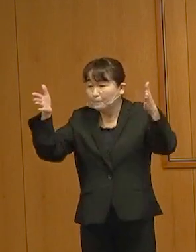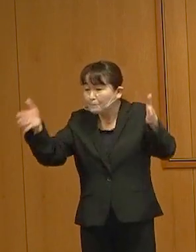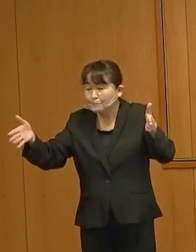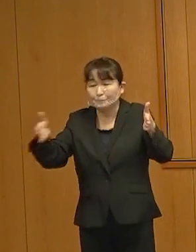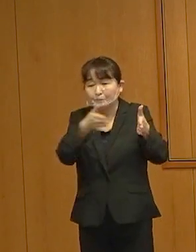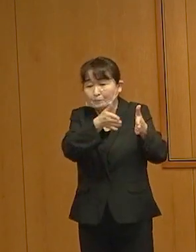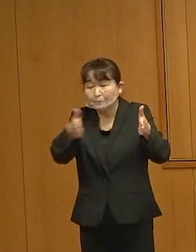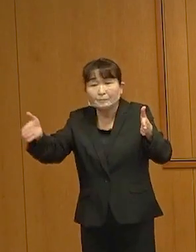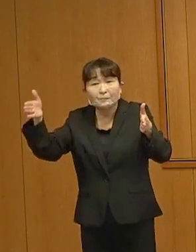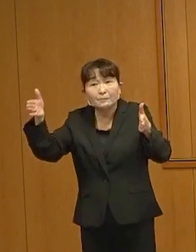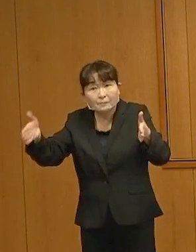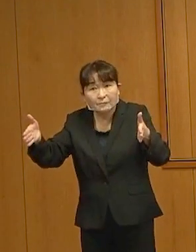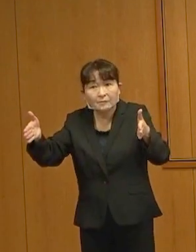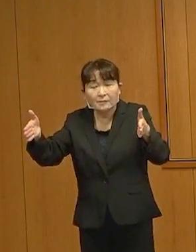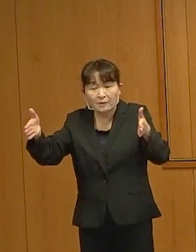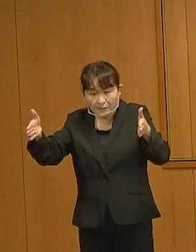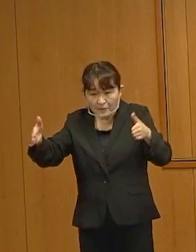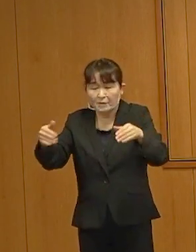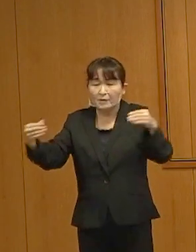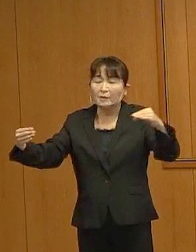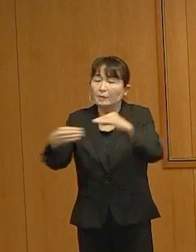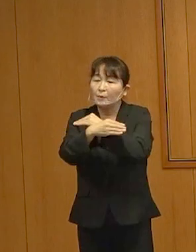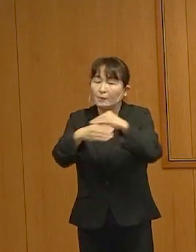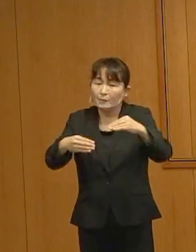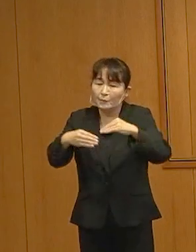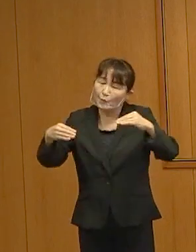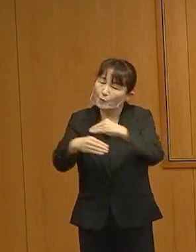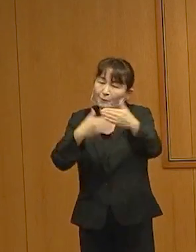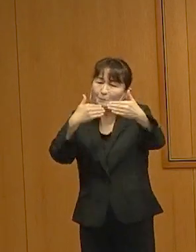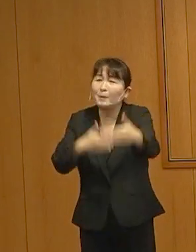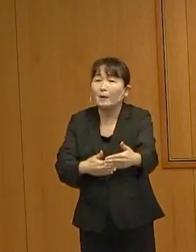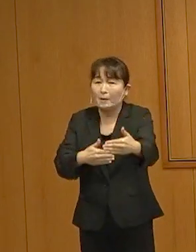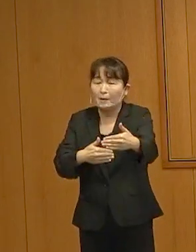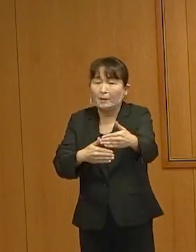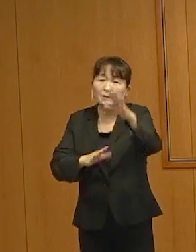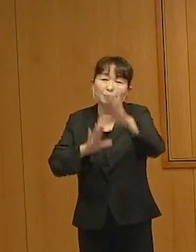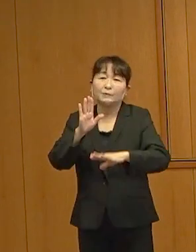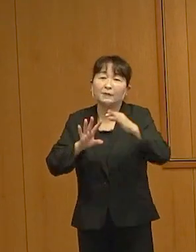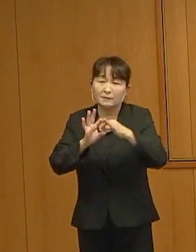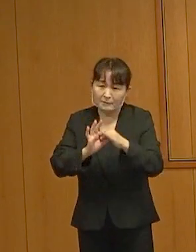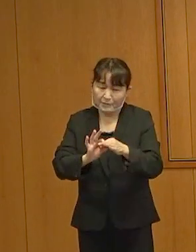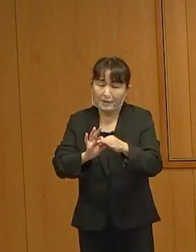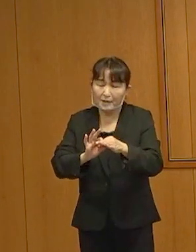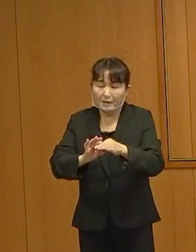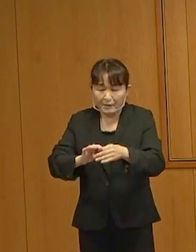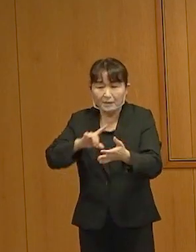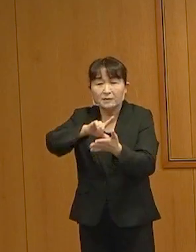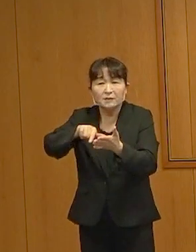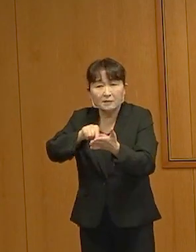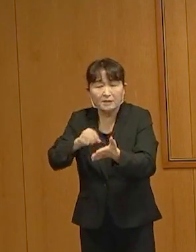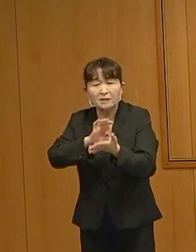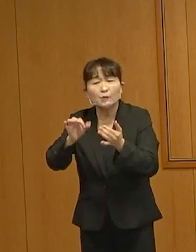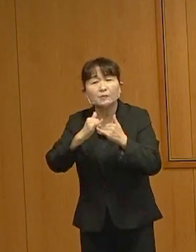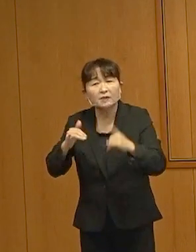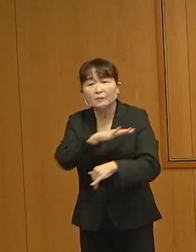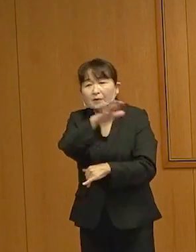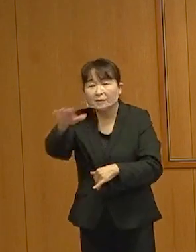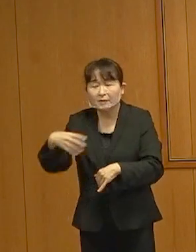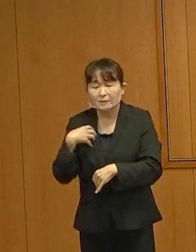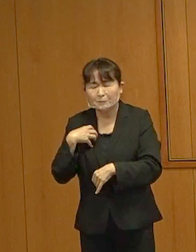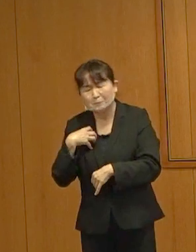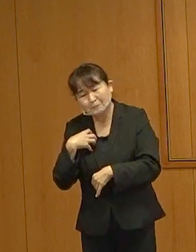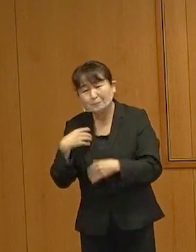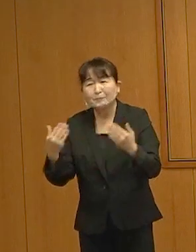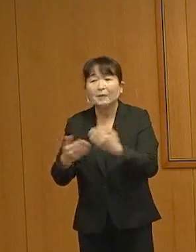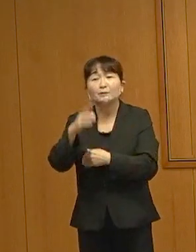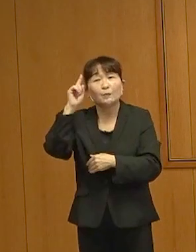間でございますが、全面通行止めとなるということから、利用者につきましてはご迷惑をおかけすることに、